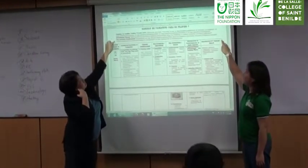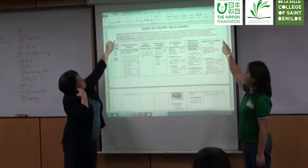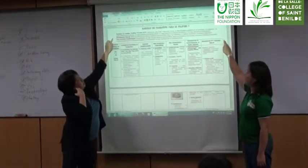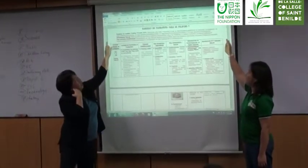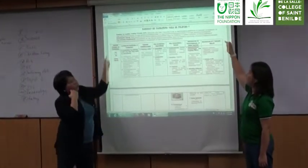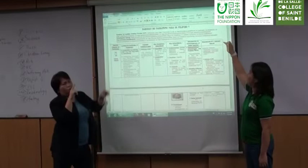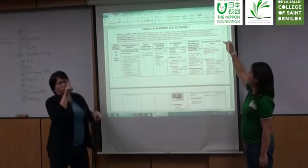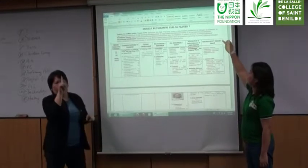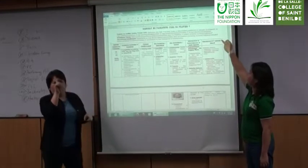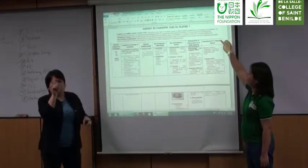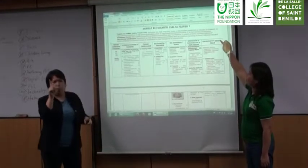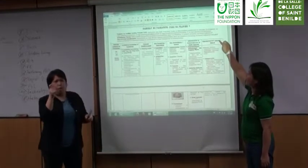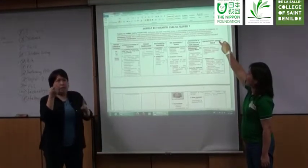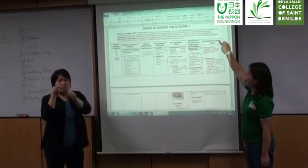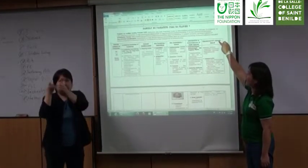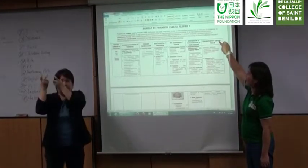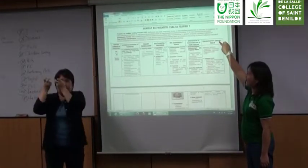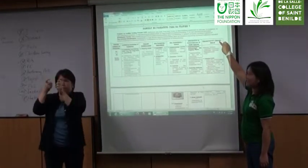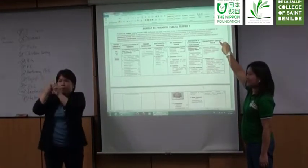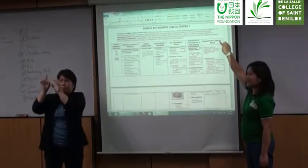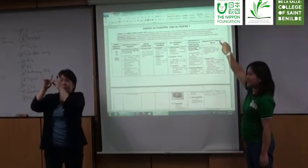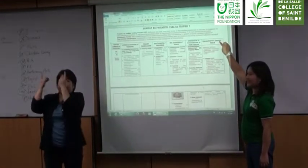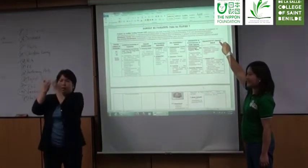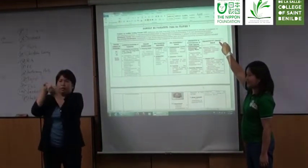kailangan tanong, nakasagot dun sa